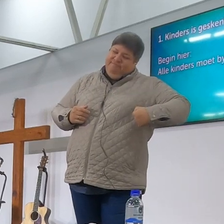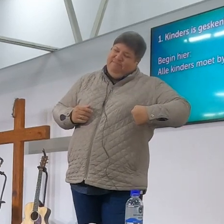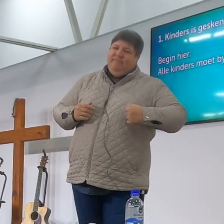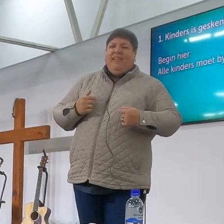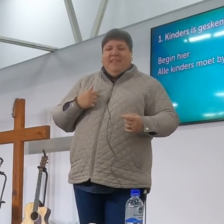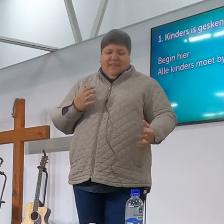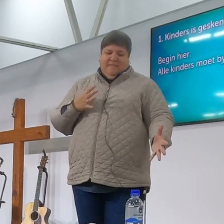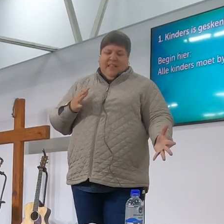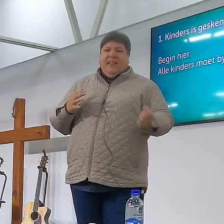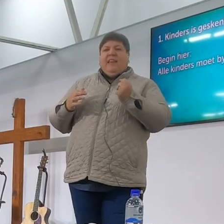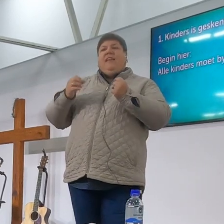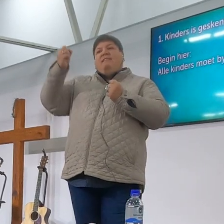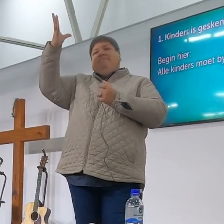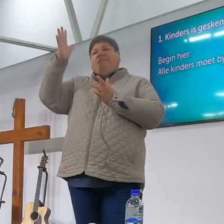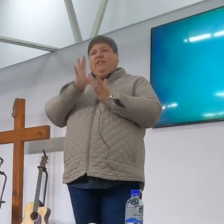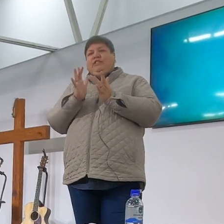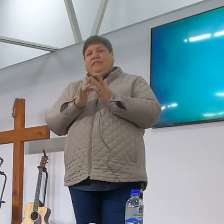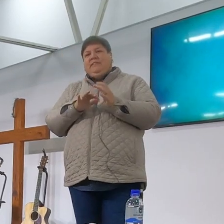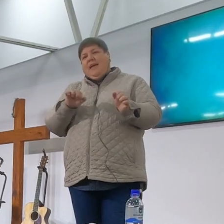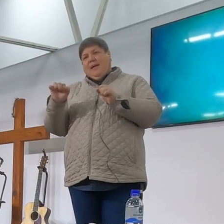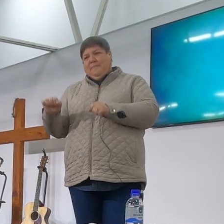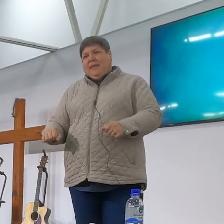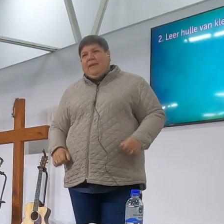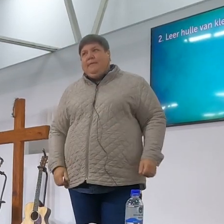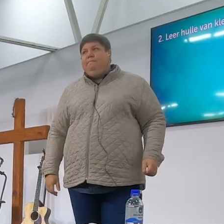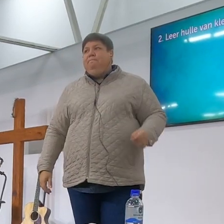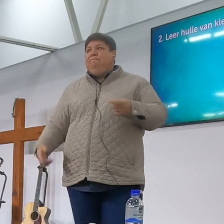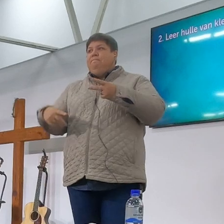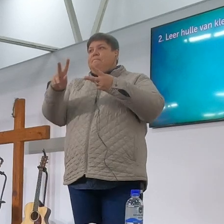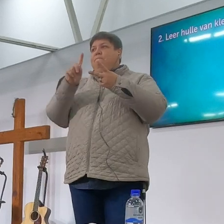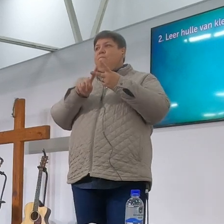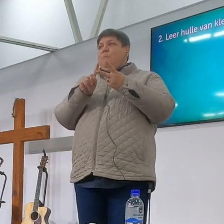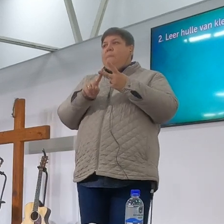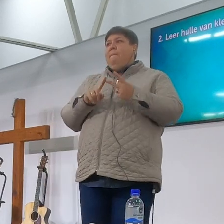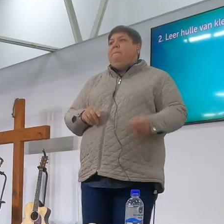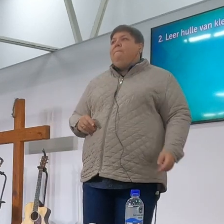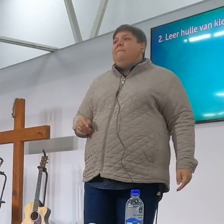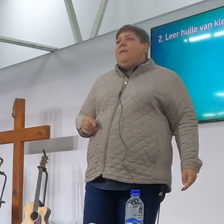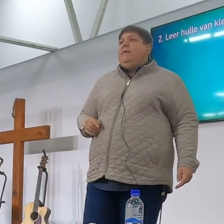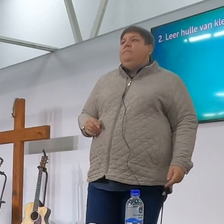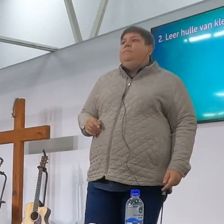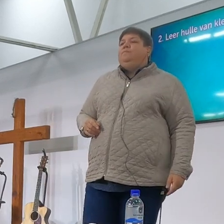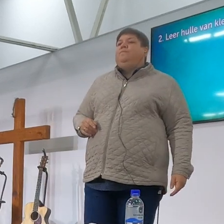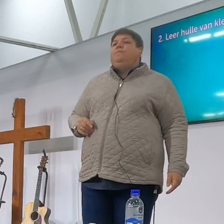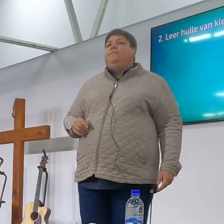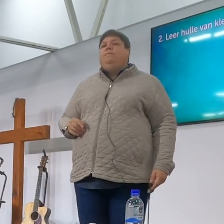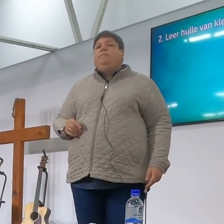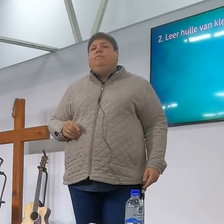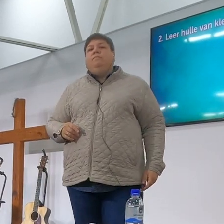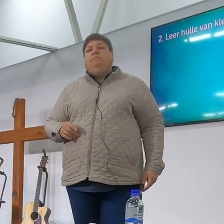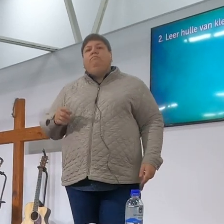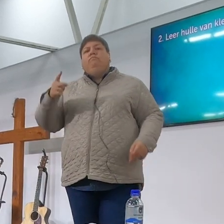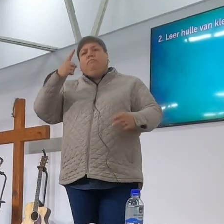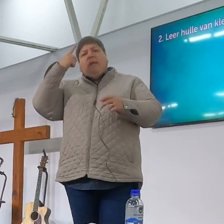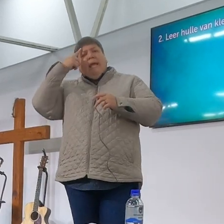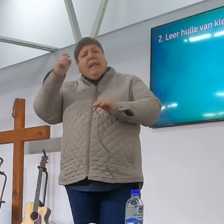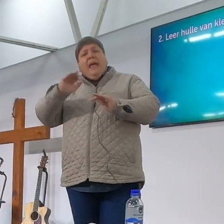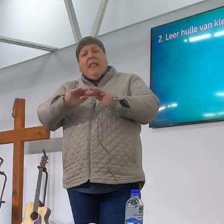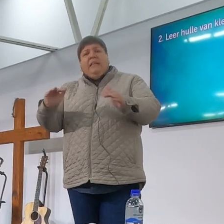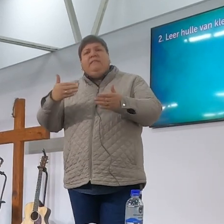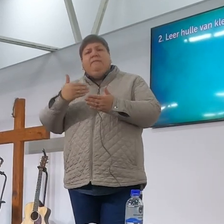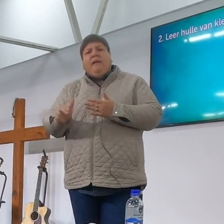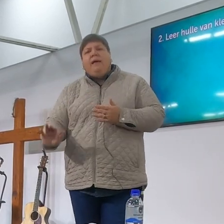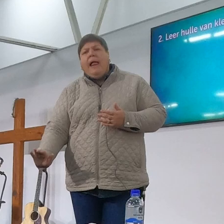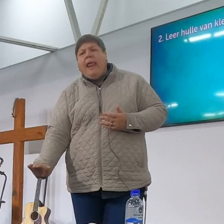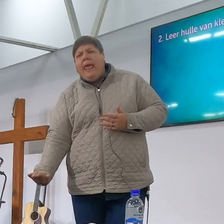Jesus te wen. Amen? Vers nummer 2. Kom ek gee julle eers die hoofpunt. Ons moet hulle van kleins af leer. Ons moet hulle van kleins